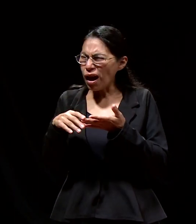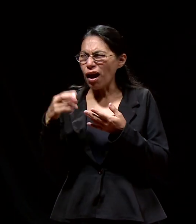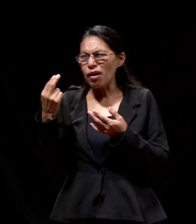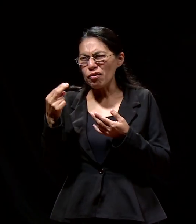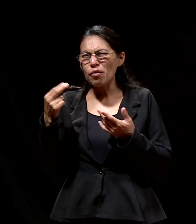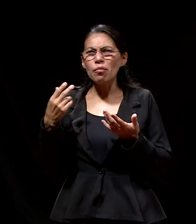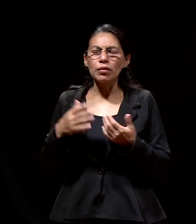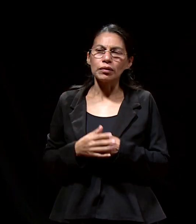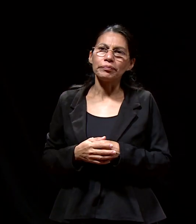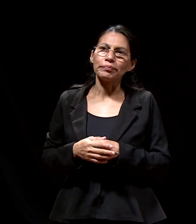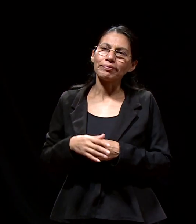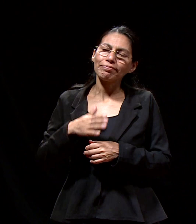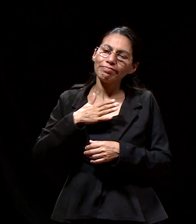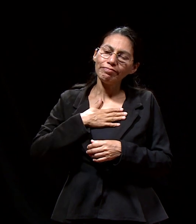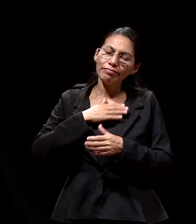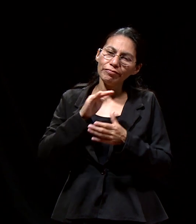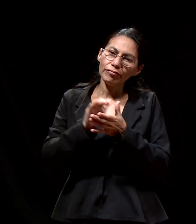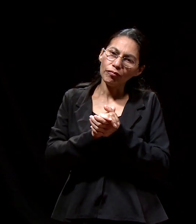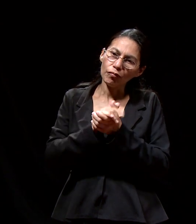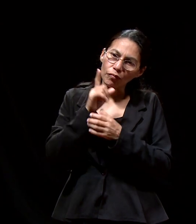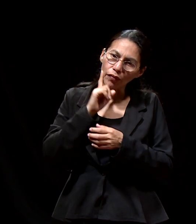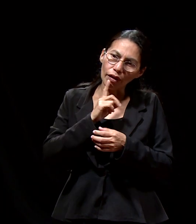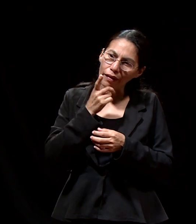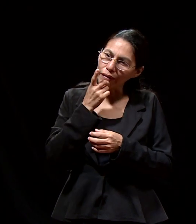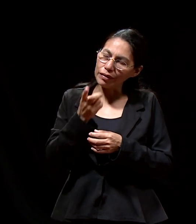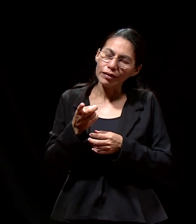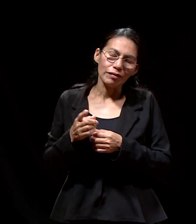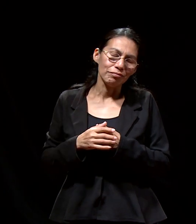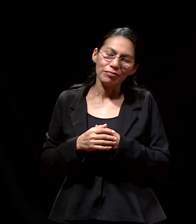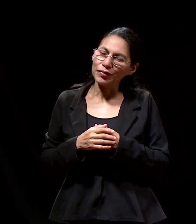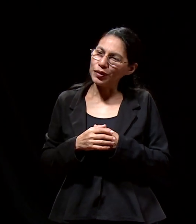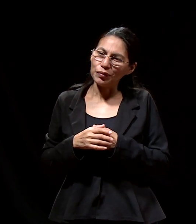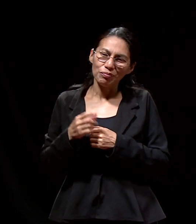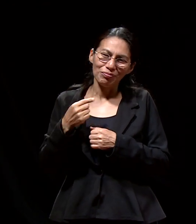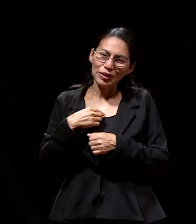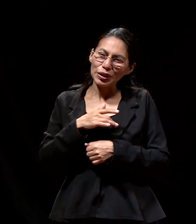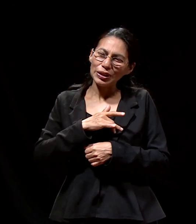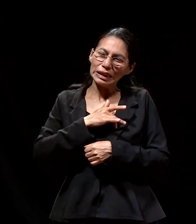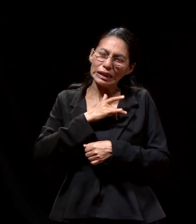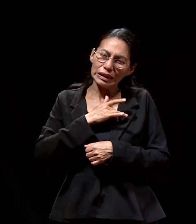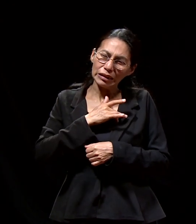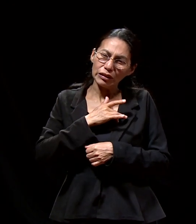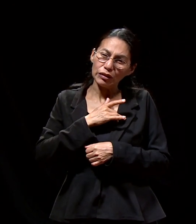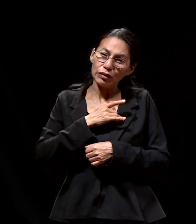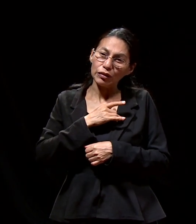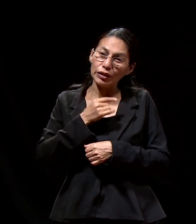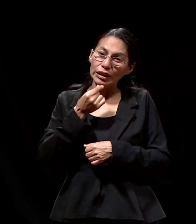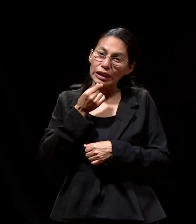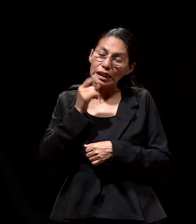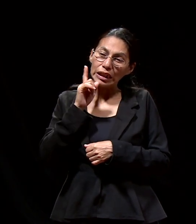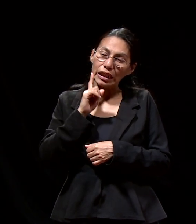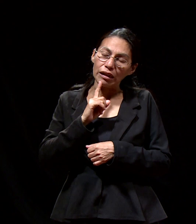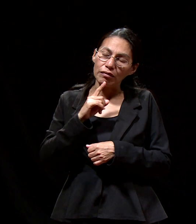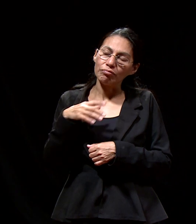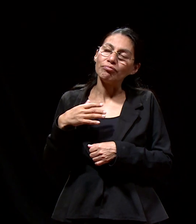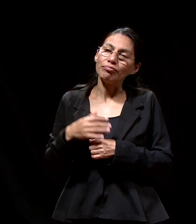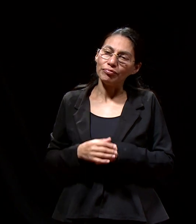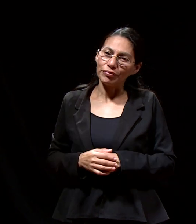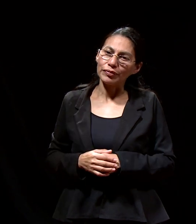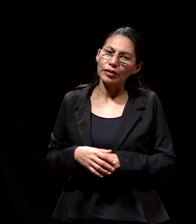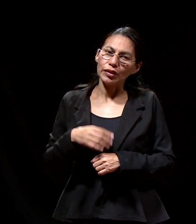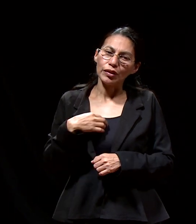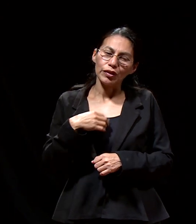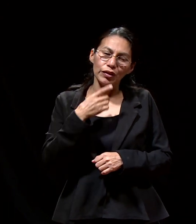buscando el nombre pero mi esposa decía no yo creo yo siento que va a ser niña